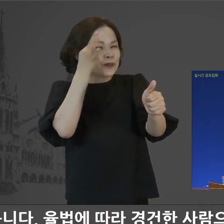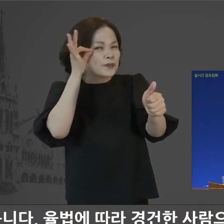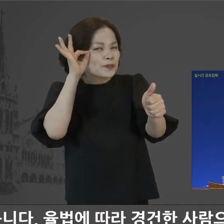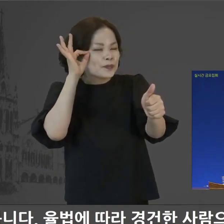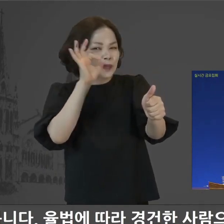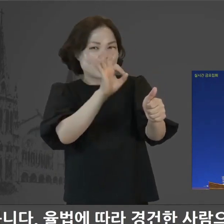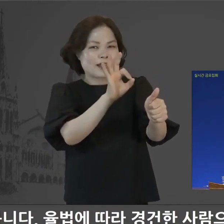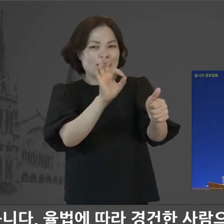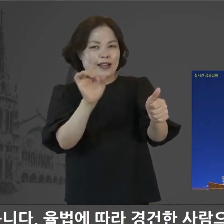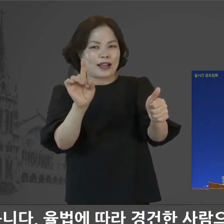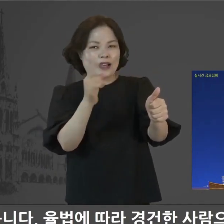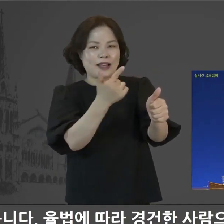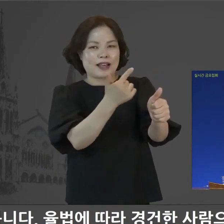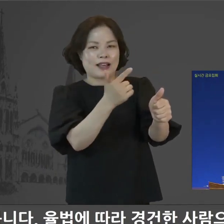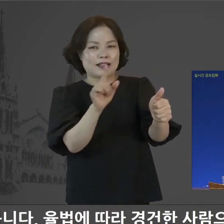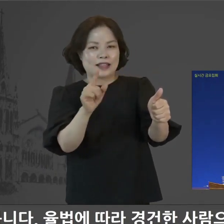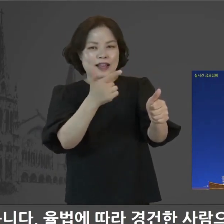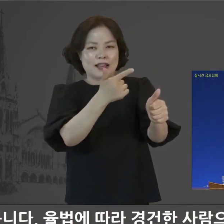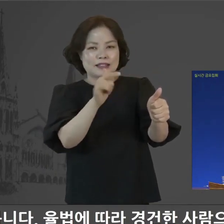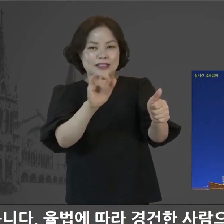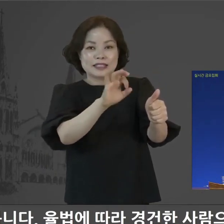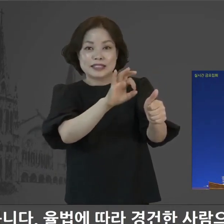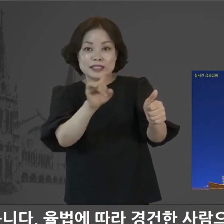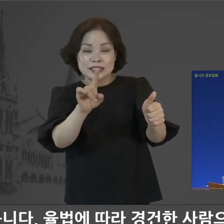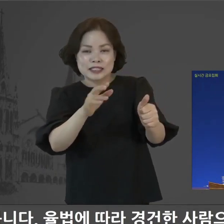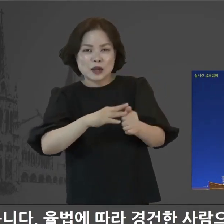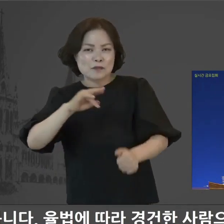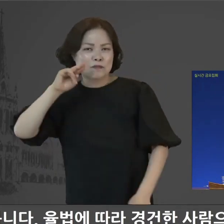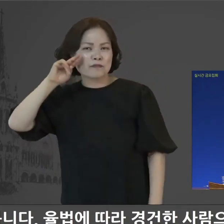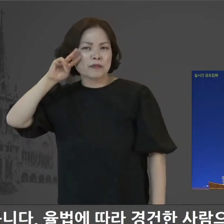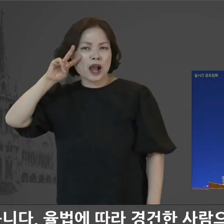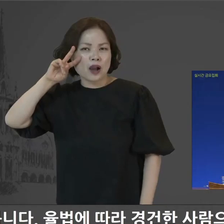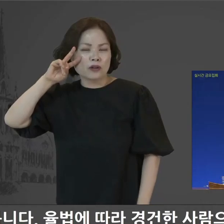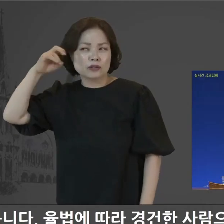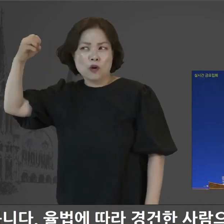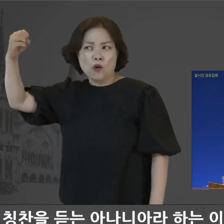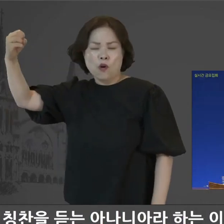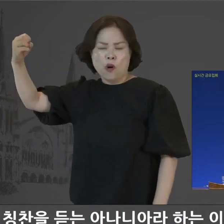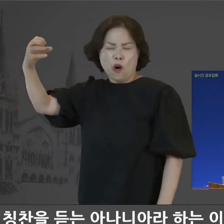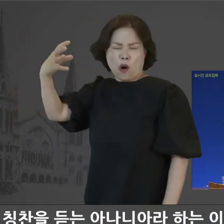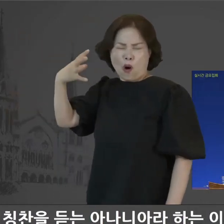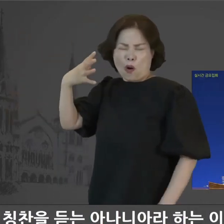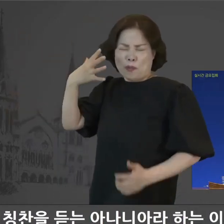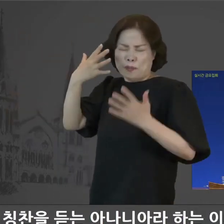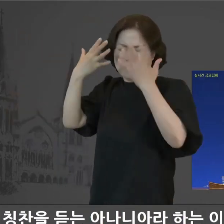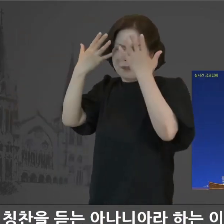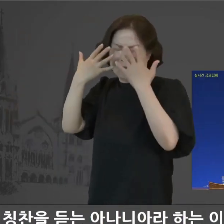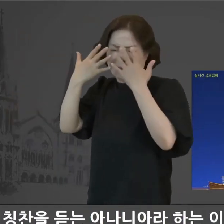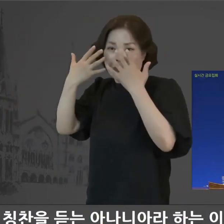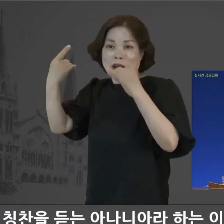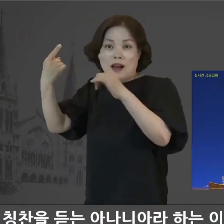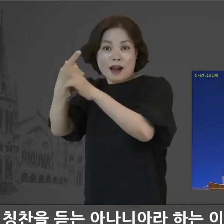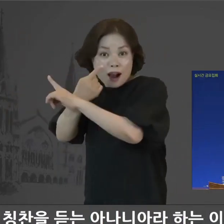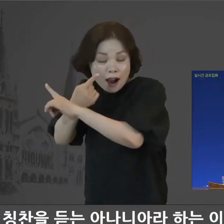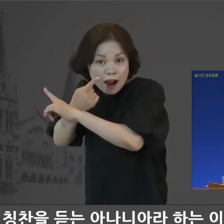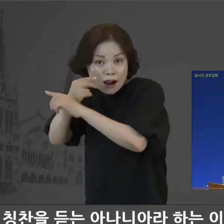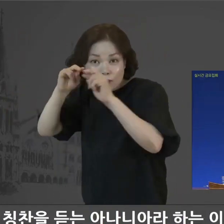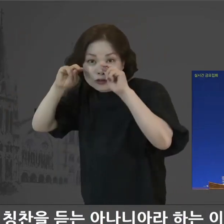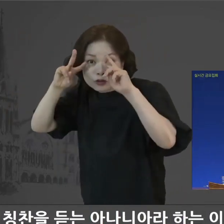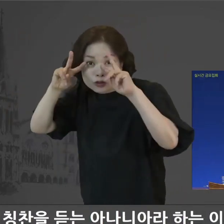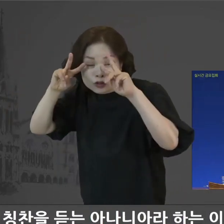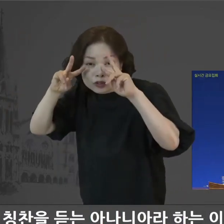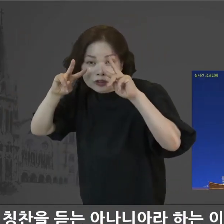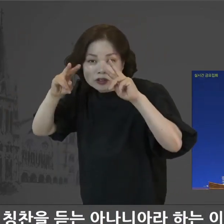아나니아라 하느니가. 이 아나니아가 바울이 큰 그 빛을 보면서 실명한 것도 고쳐주고, 그에게